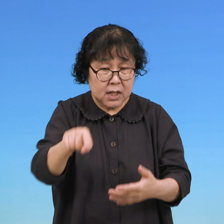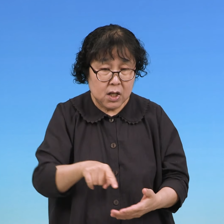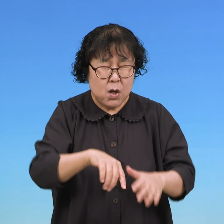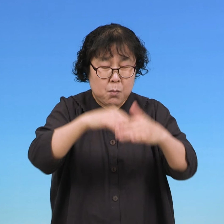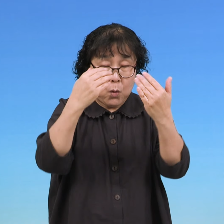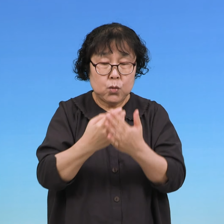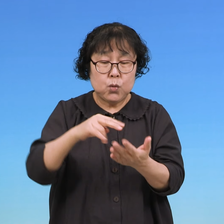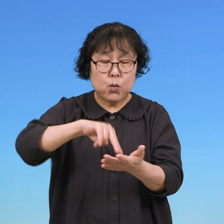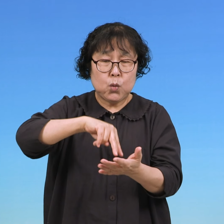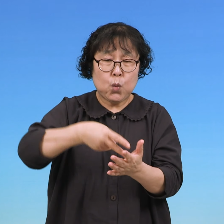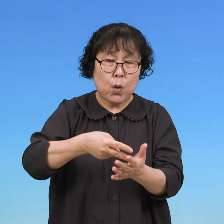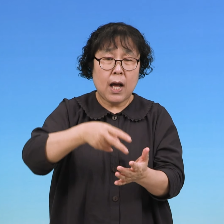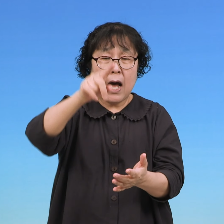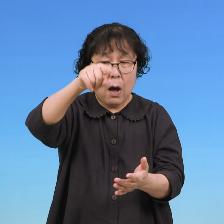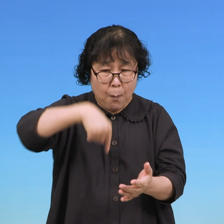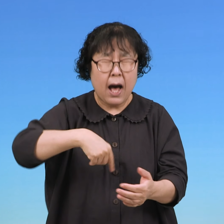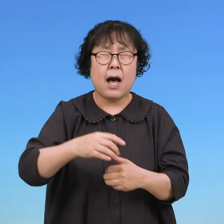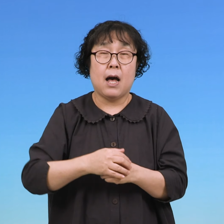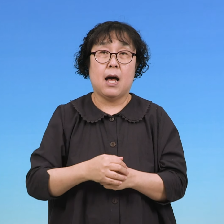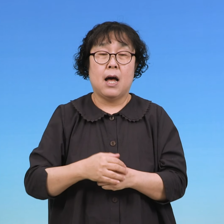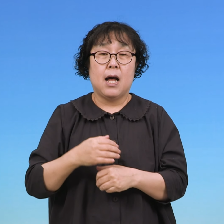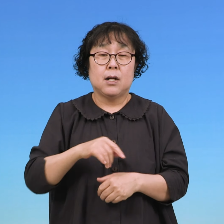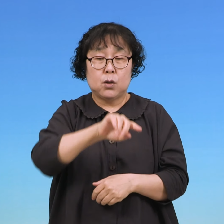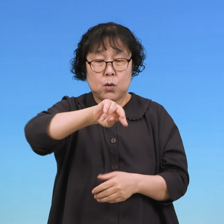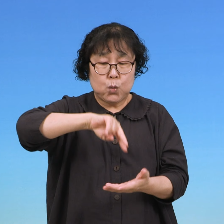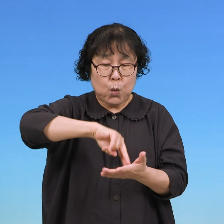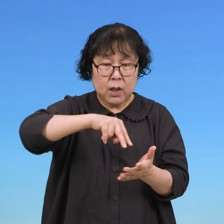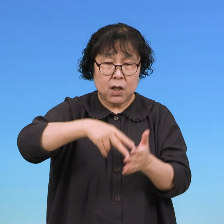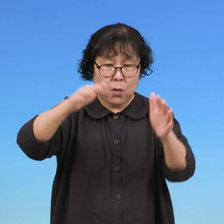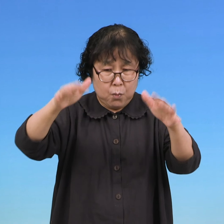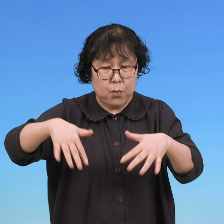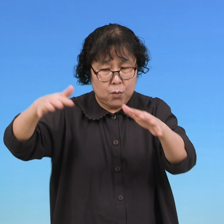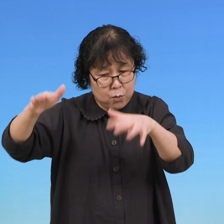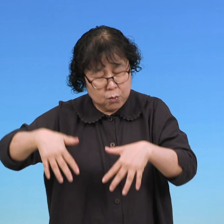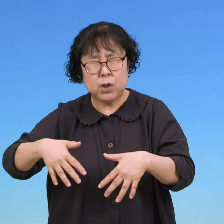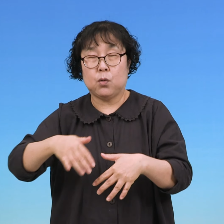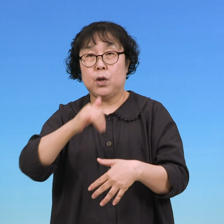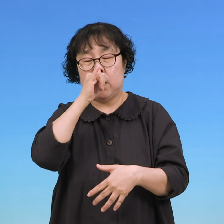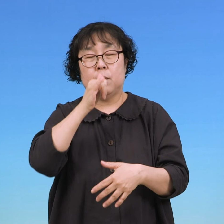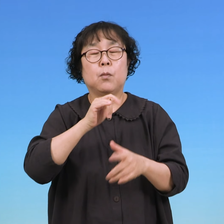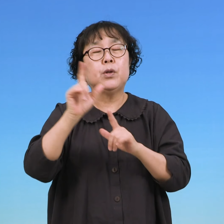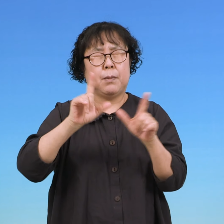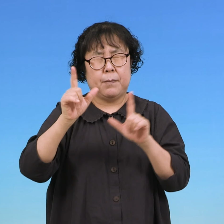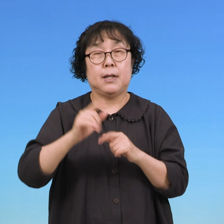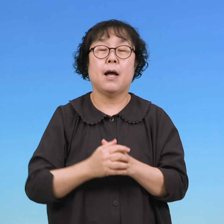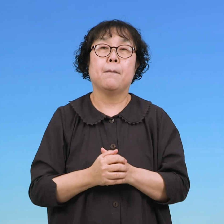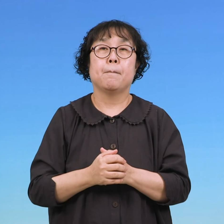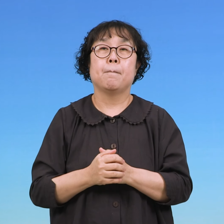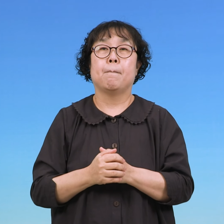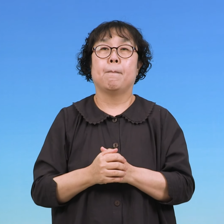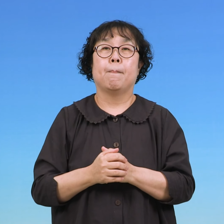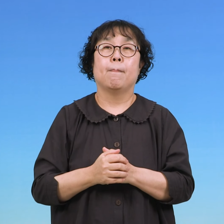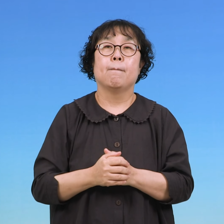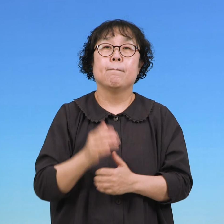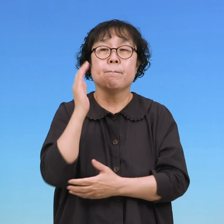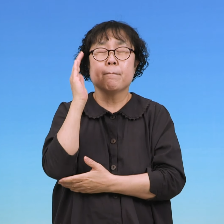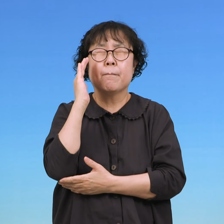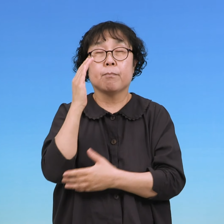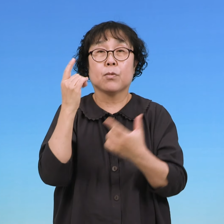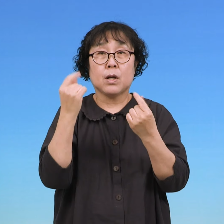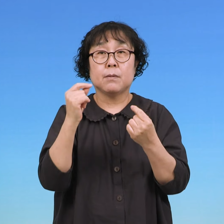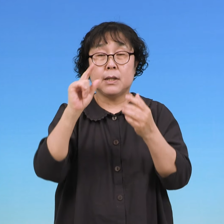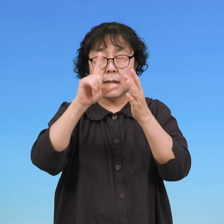원하는 겁니다. 지금이라도 너희는 나를 찾으라 그리하면 살리라. 설교도